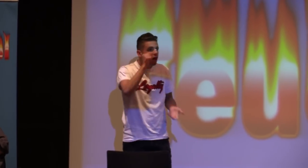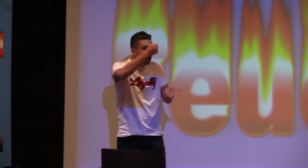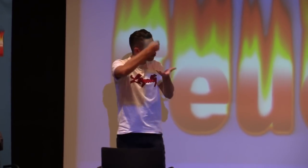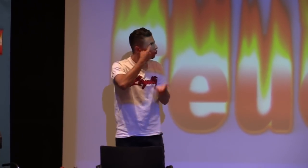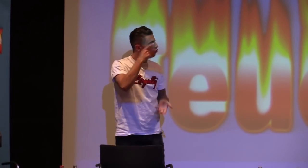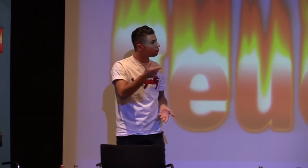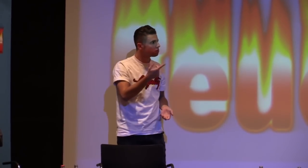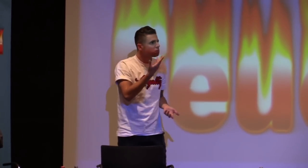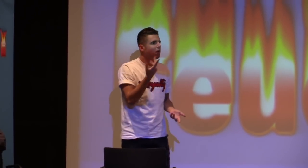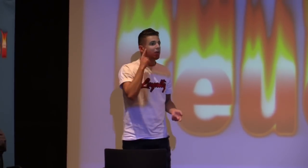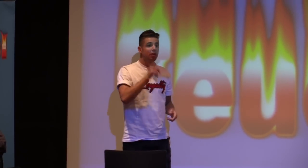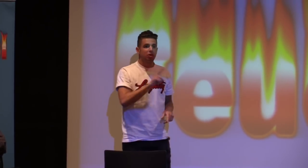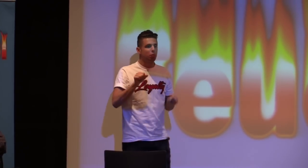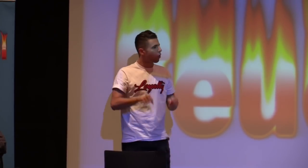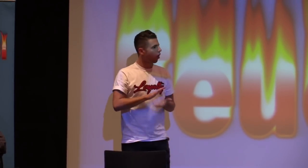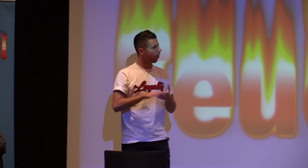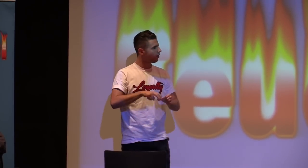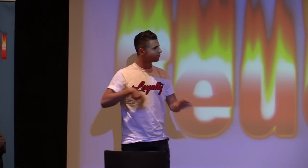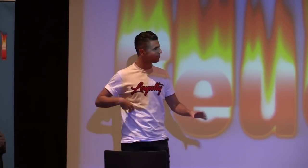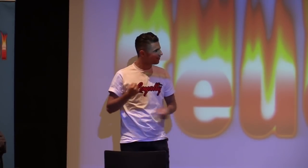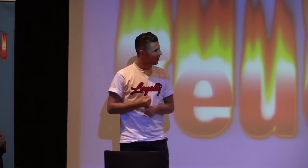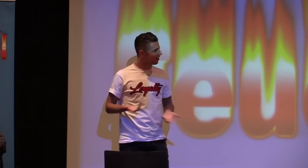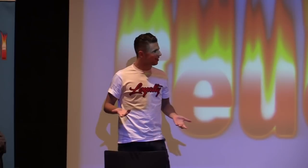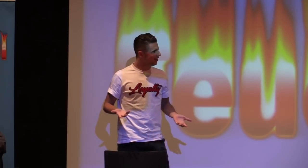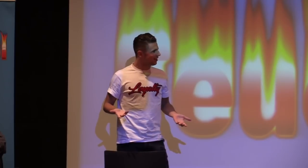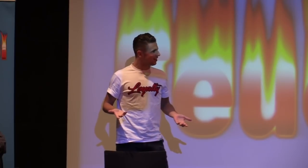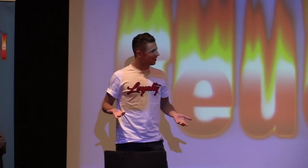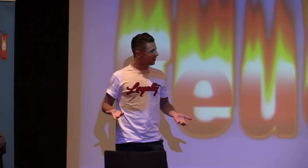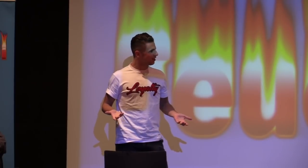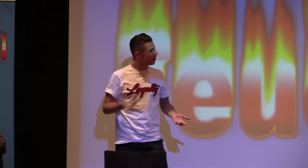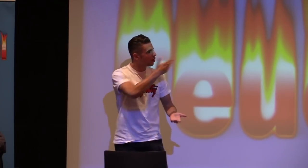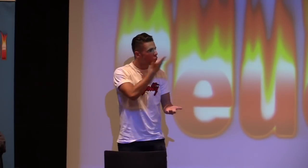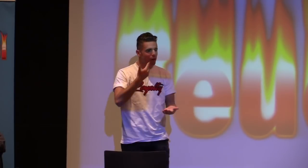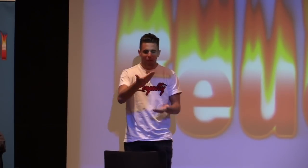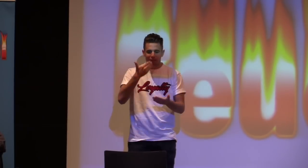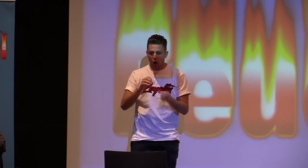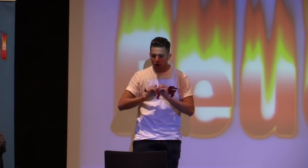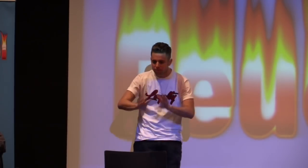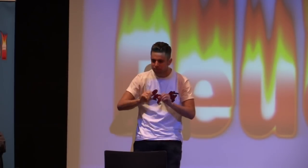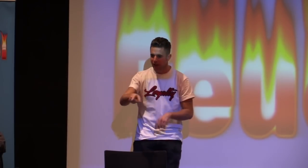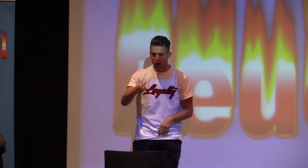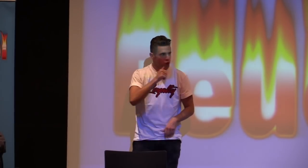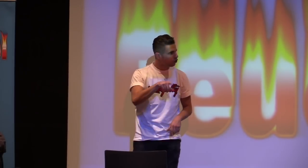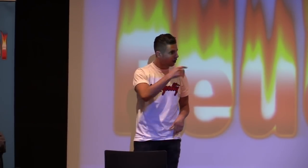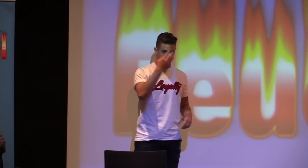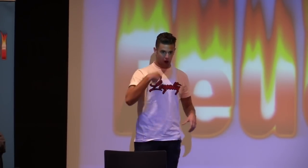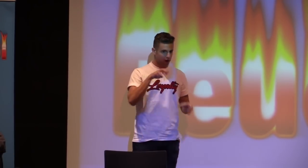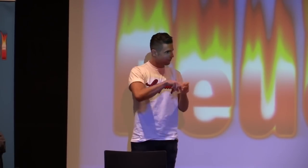Wir wissen doch auch gar nicht, dass wir Fördermöglichkeiten bekommen können über den Stadtverband. Wir treten einfach aus irgendwann. Wenn es dann aber